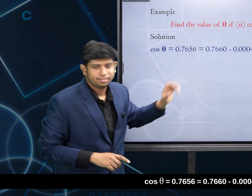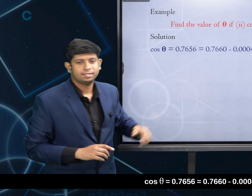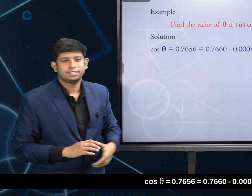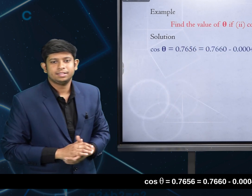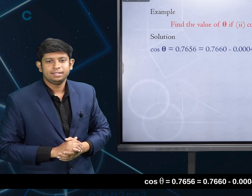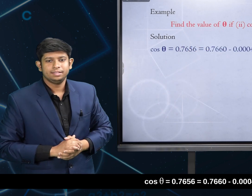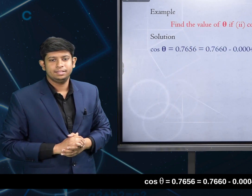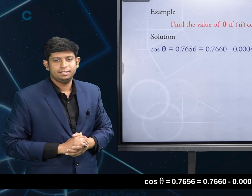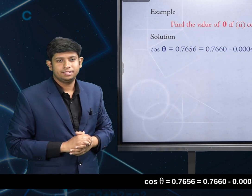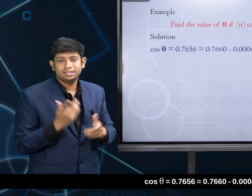0.7656